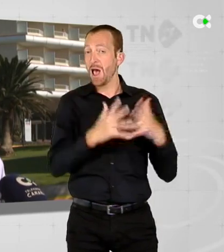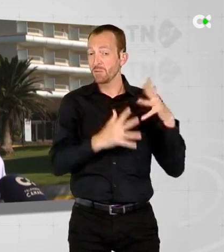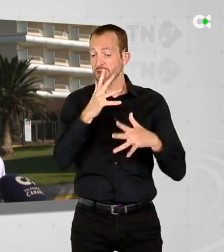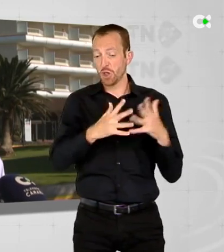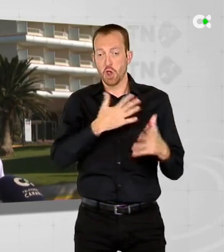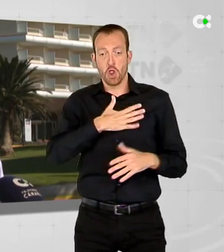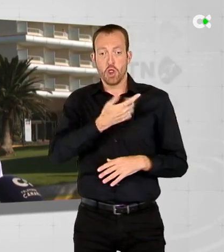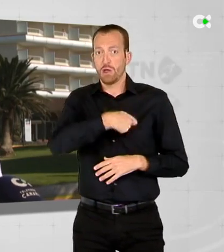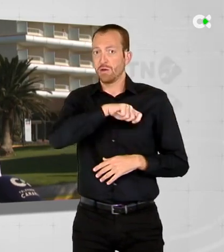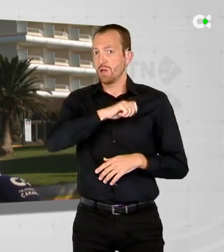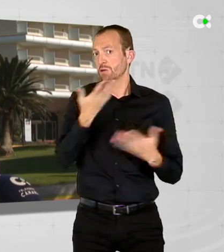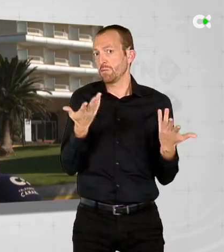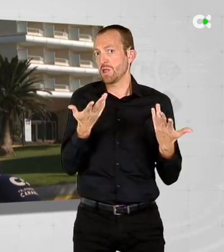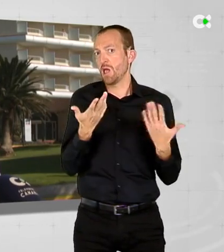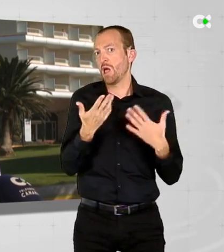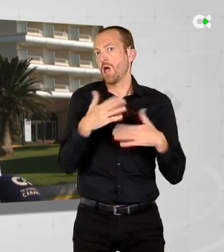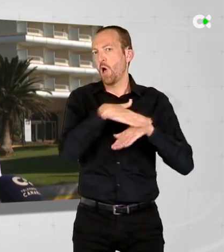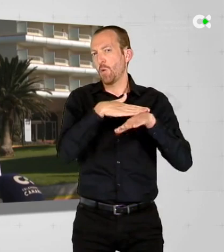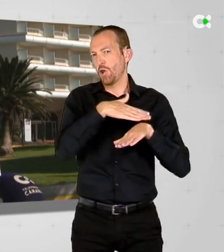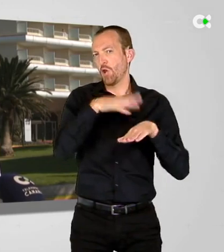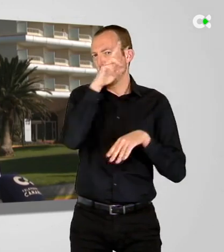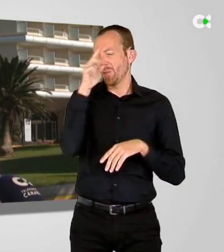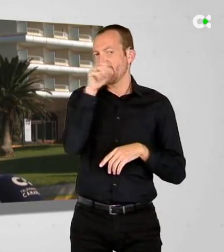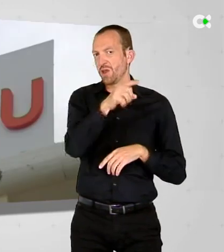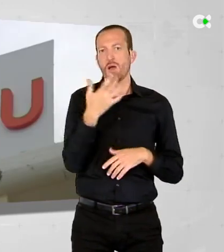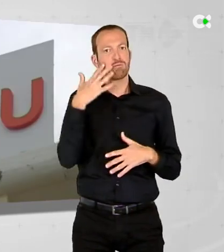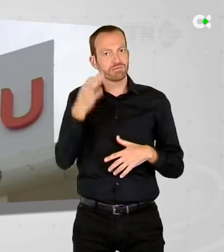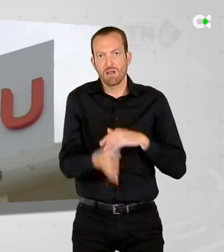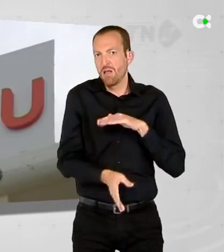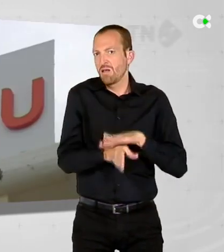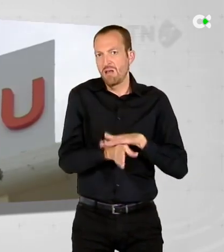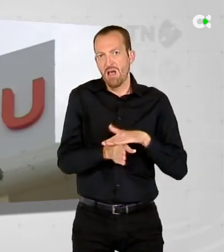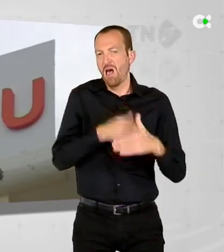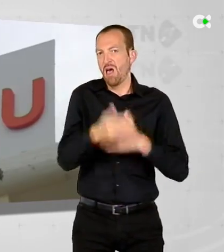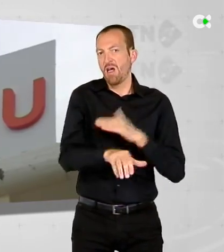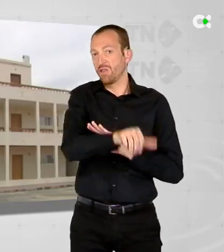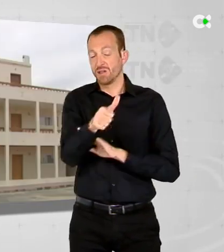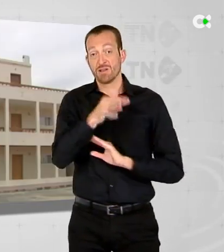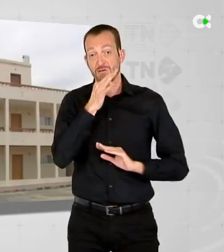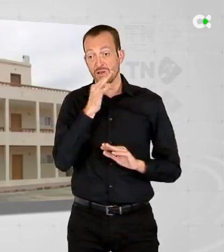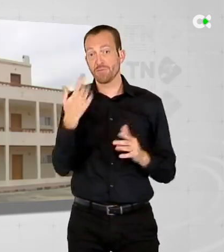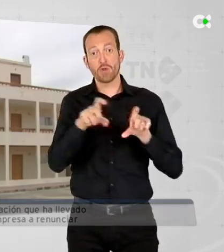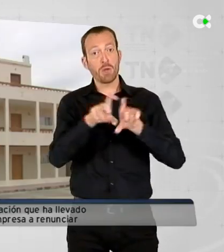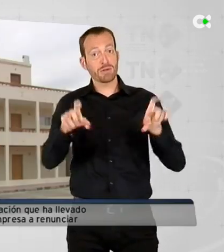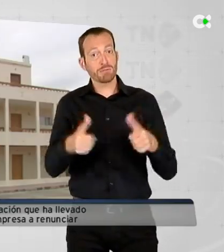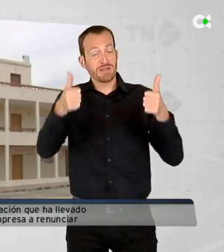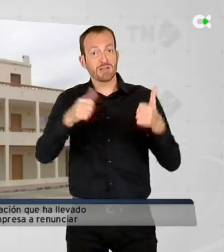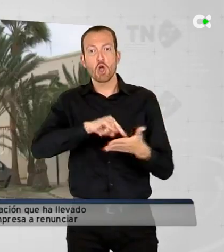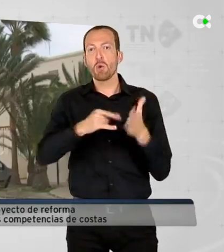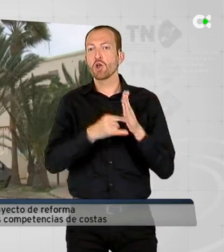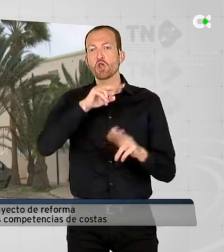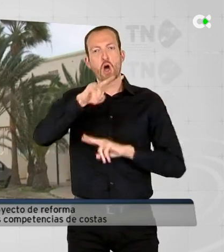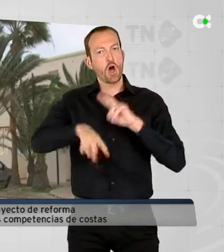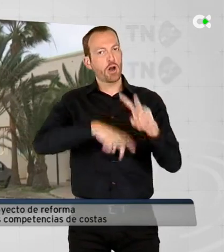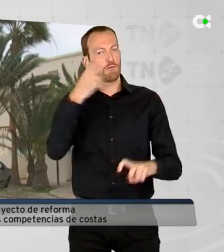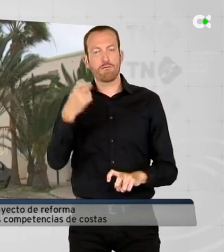española en Madrid no se ha desbloqueado esto urgentemente. Una situación que ha llevado a la empresa a renunciar al proyecto de reforma